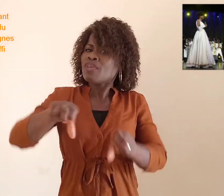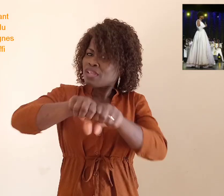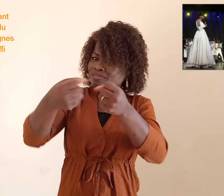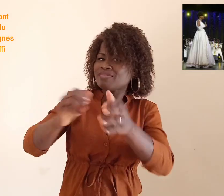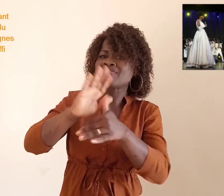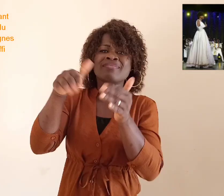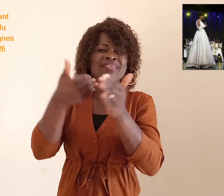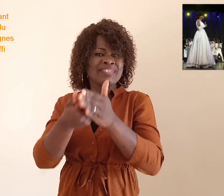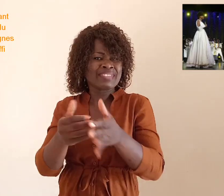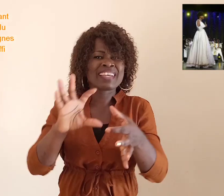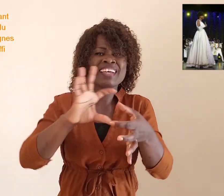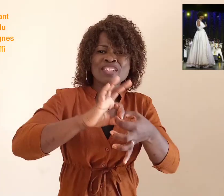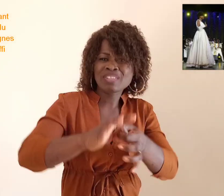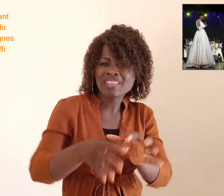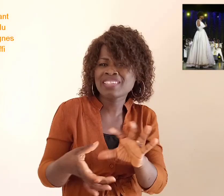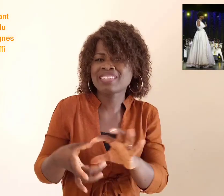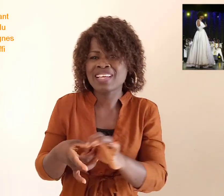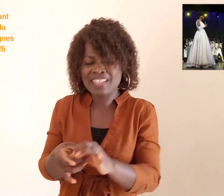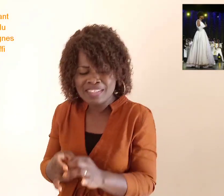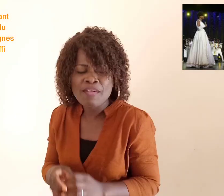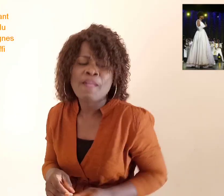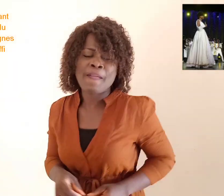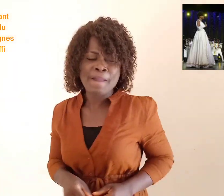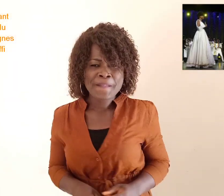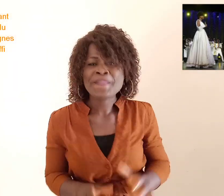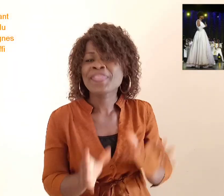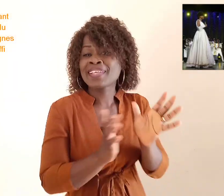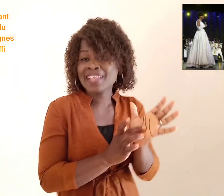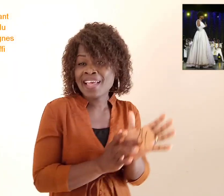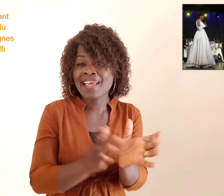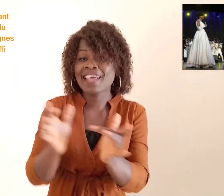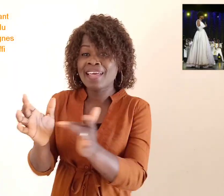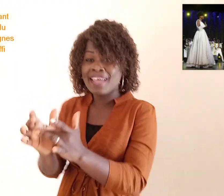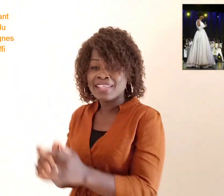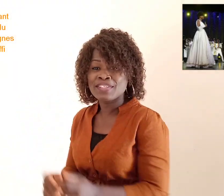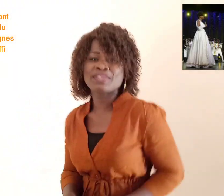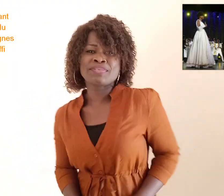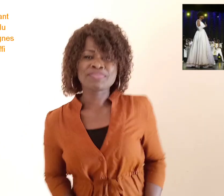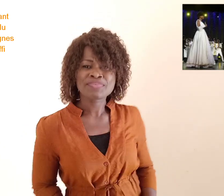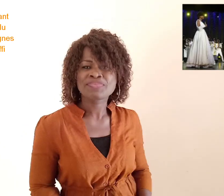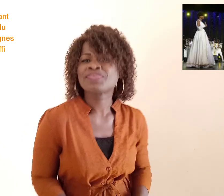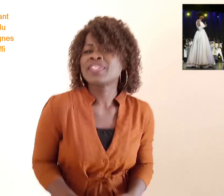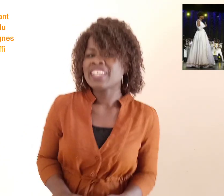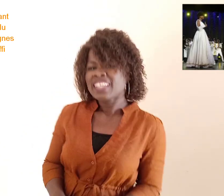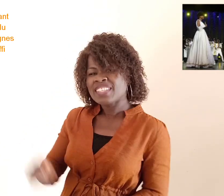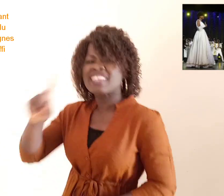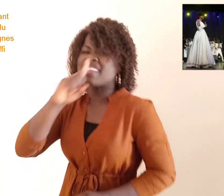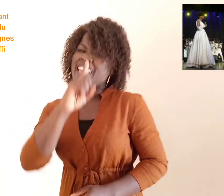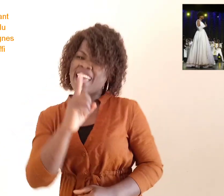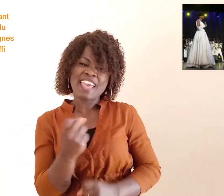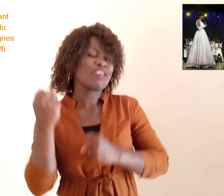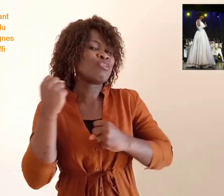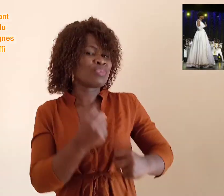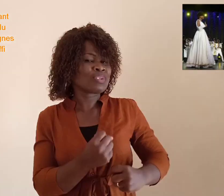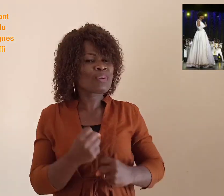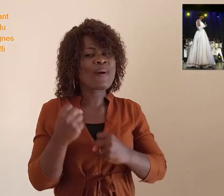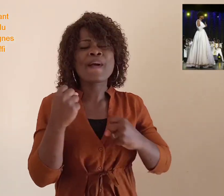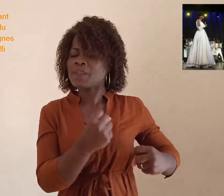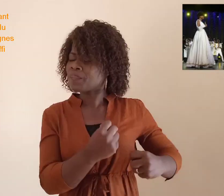rivais nos déchets, Lorsque je cite le nom de Jésus, Lorsque cite le nom de Jésus,